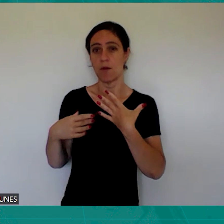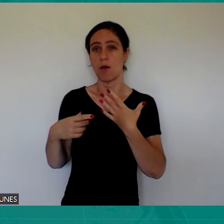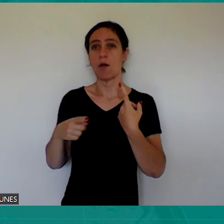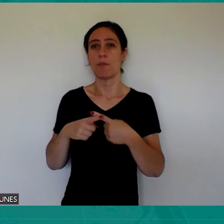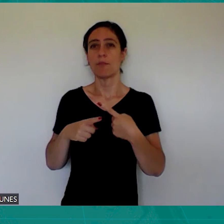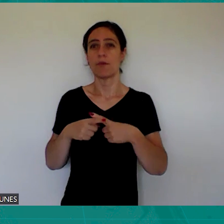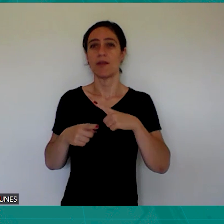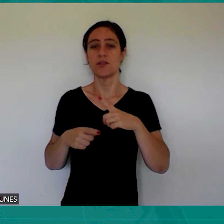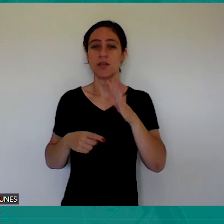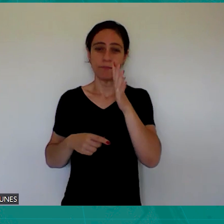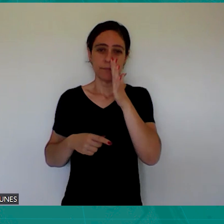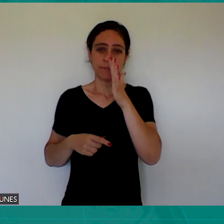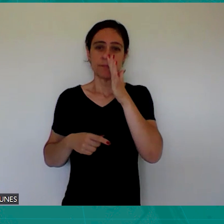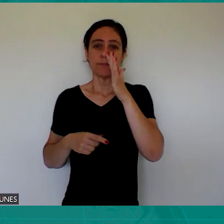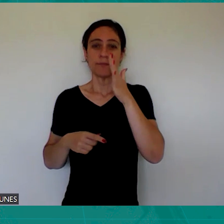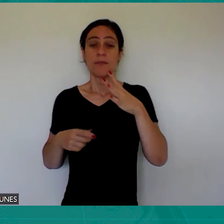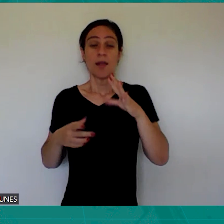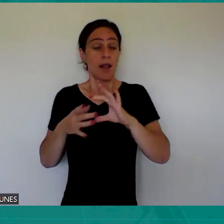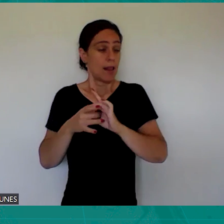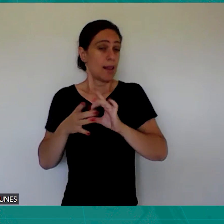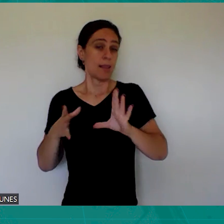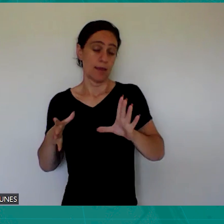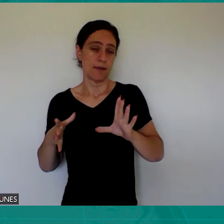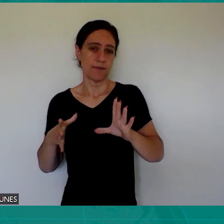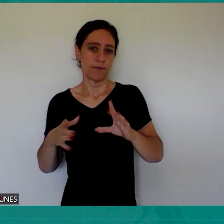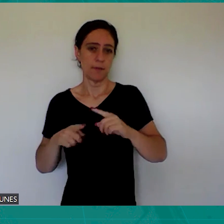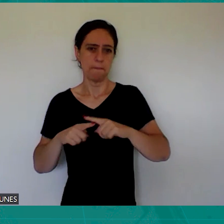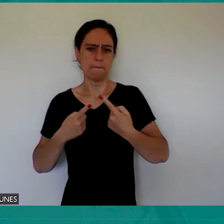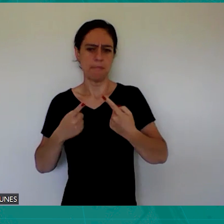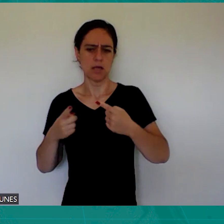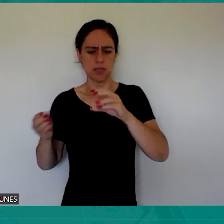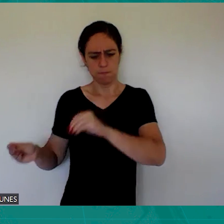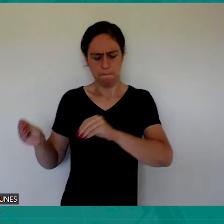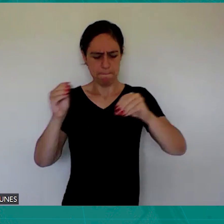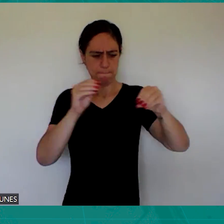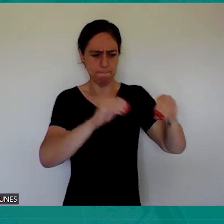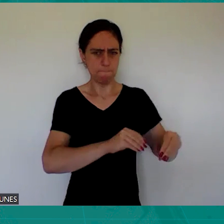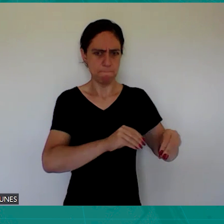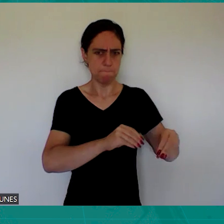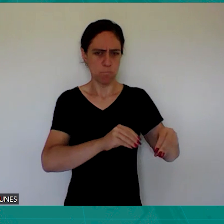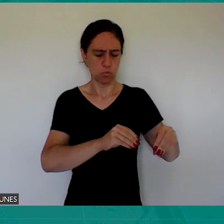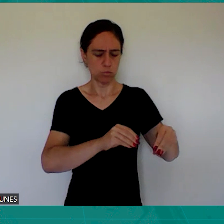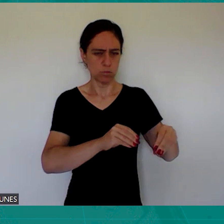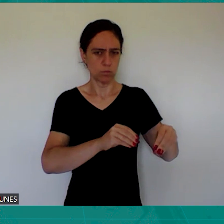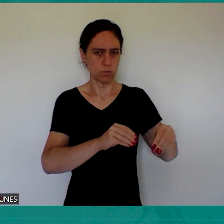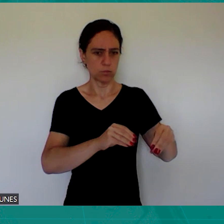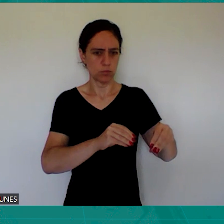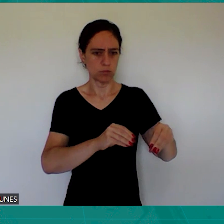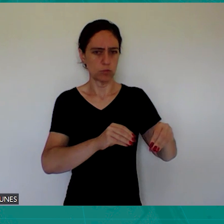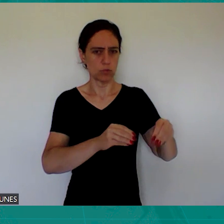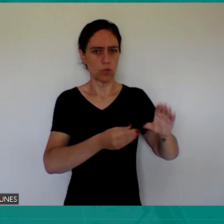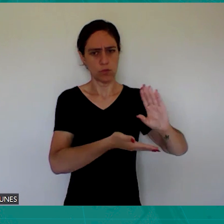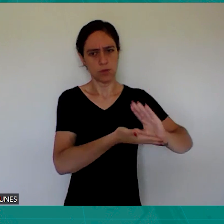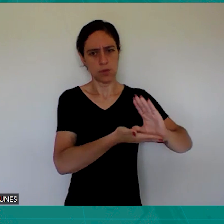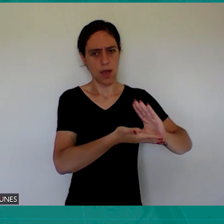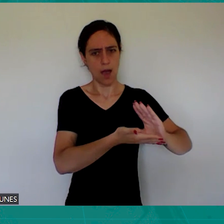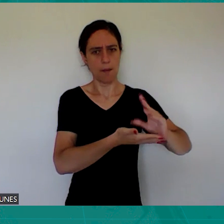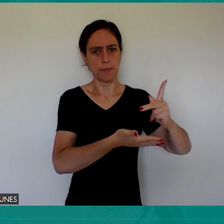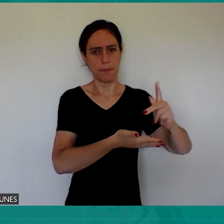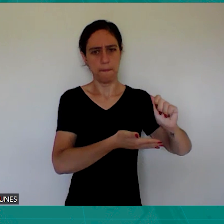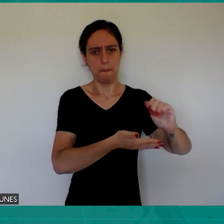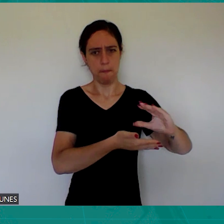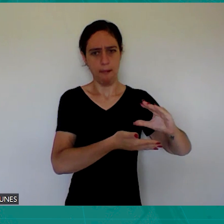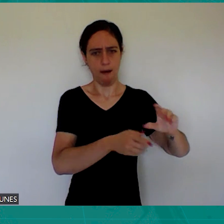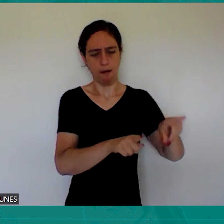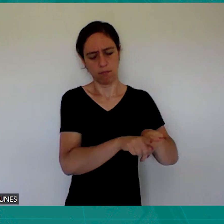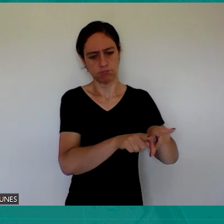liberdade. No entanto, vindo por uma esfera diferente, tanto do CEAP como do PAC, e